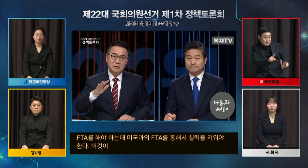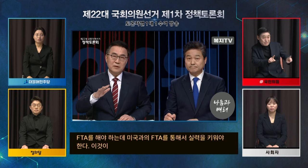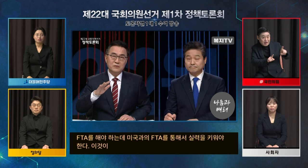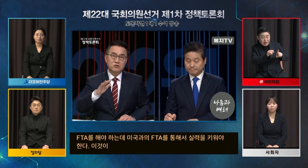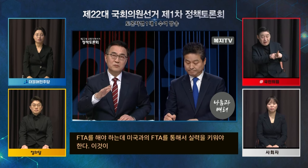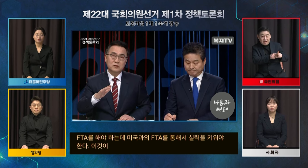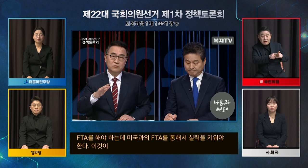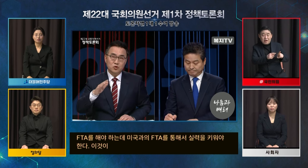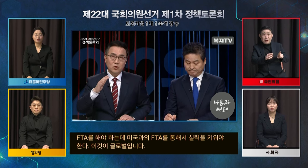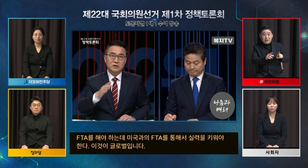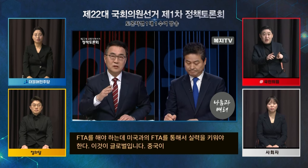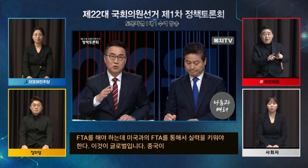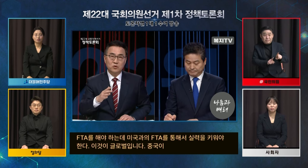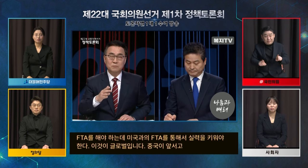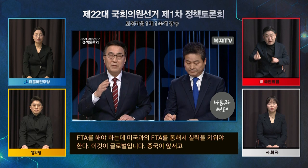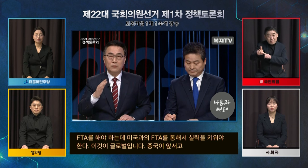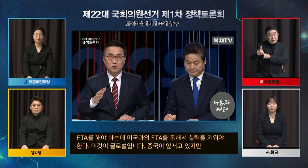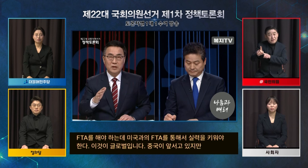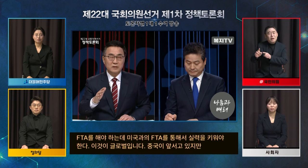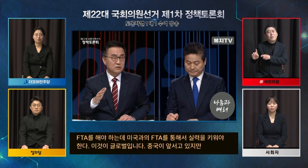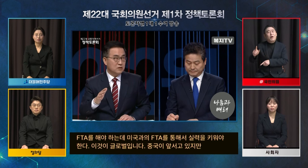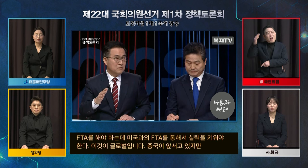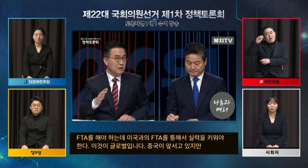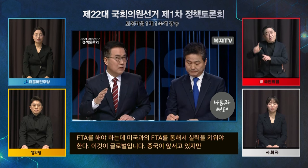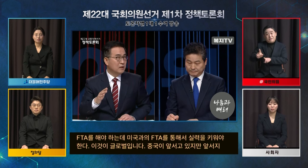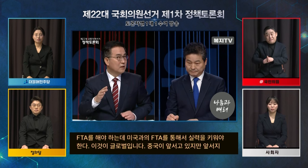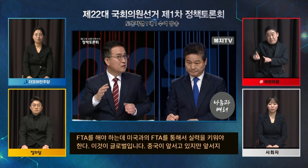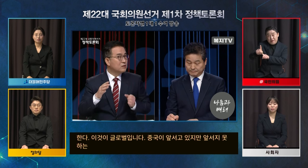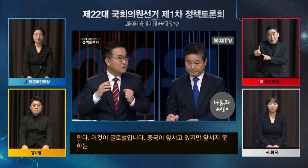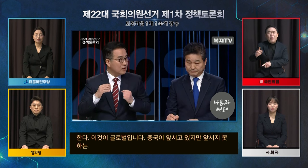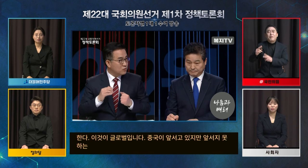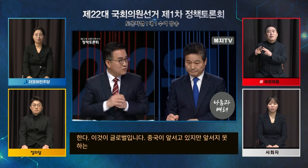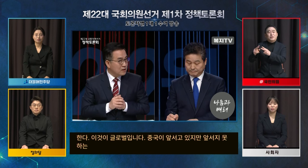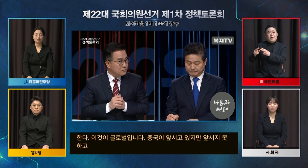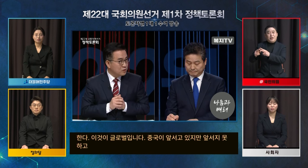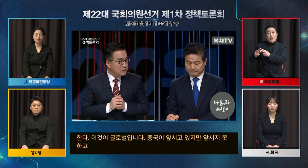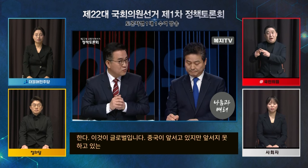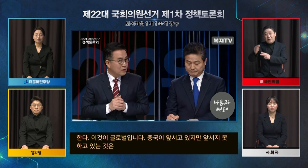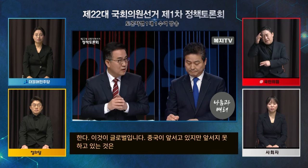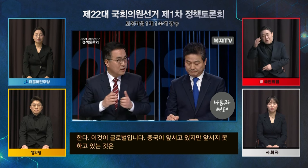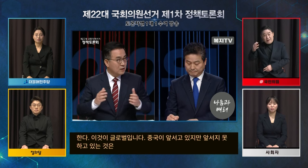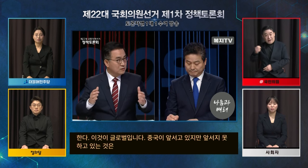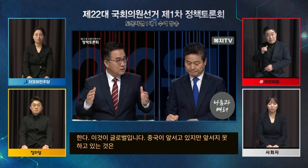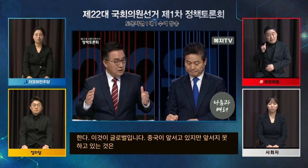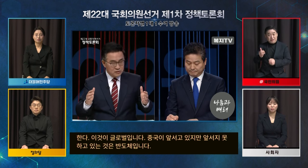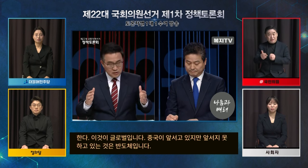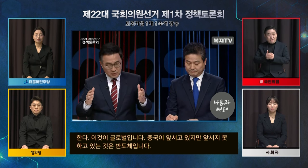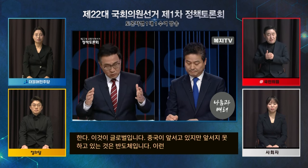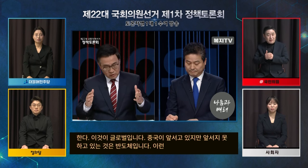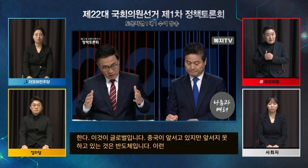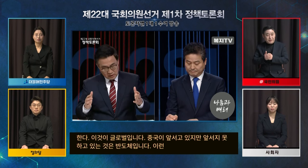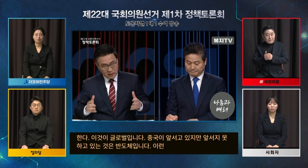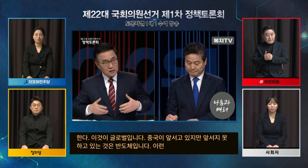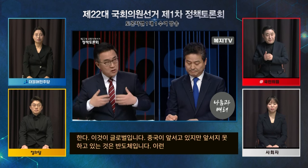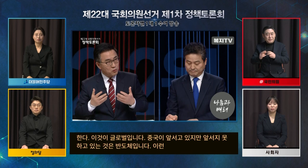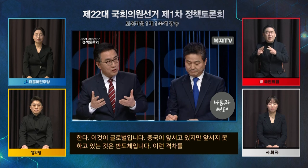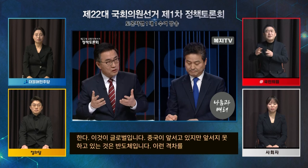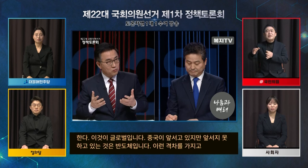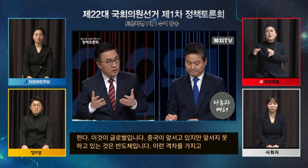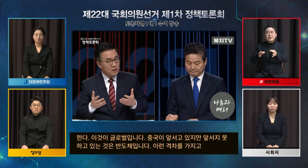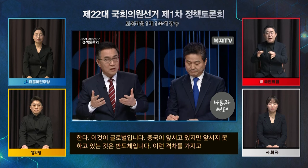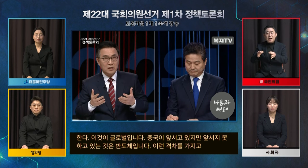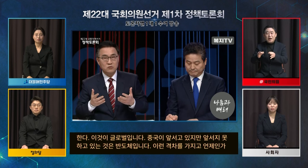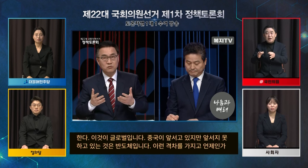지금 앞설 수 없는 것은 초격차를 보이고 있는 반도체 같은 것입니다. 이런 격차 기준을 가짐으로 해서 우리가 언젠가는 지금 반도체 시장이 다시